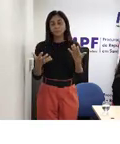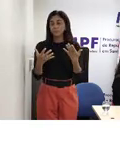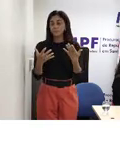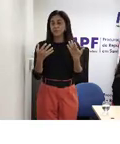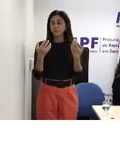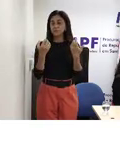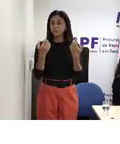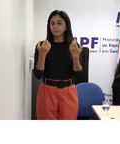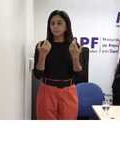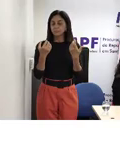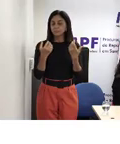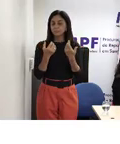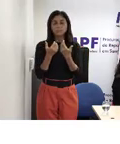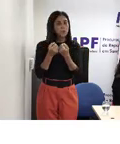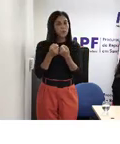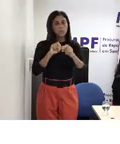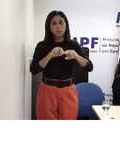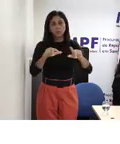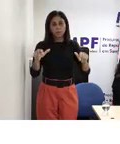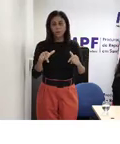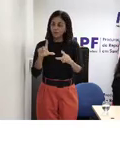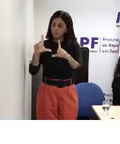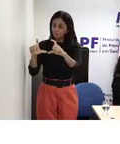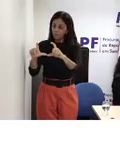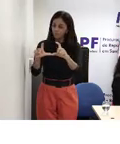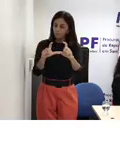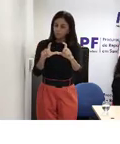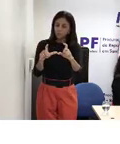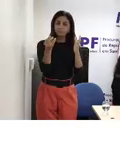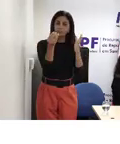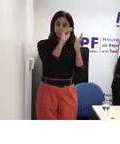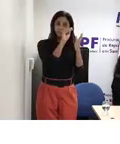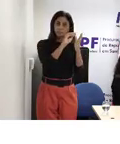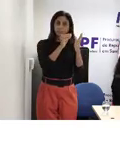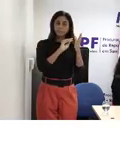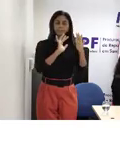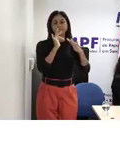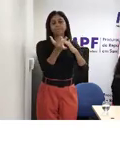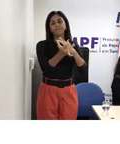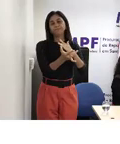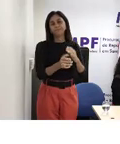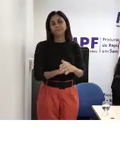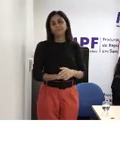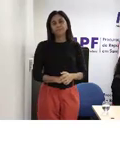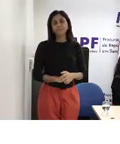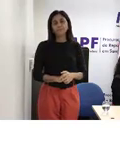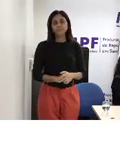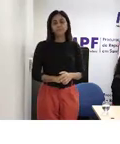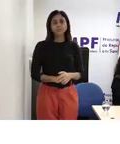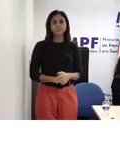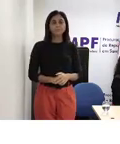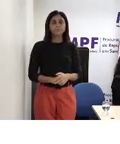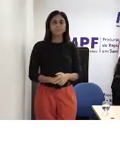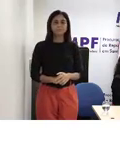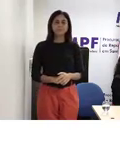tá você tá se exibindo pessoal o acusador ele vai mandar um convite para aquela